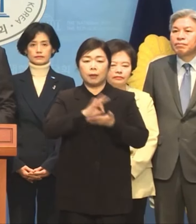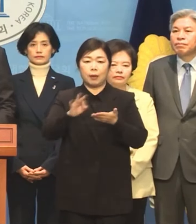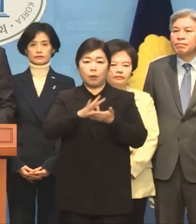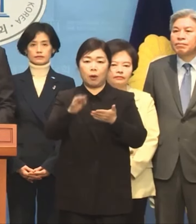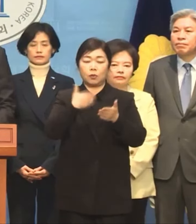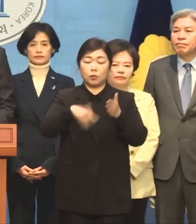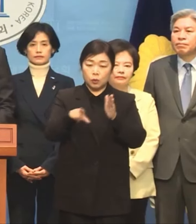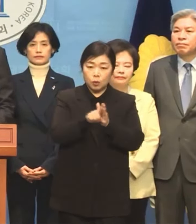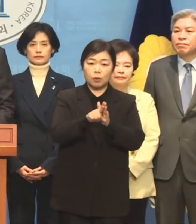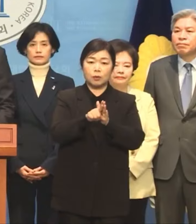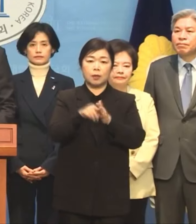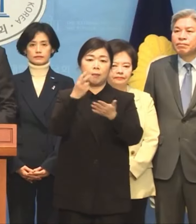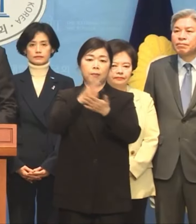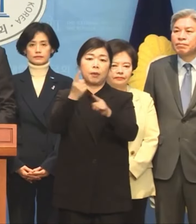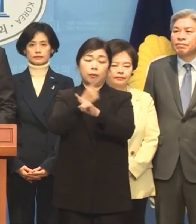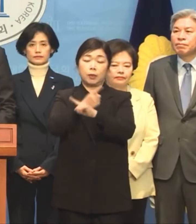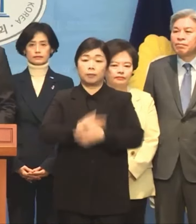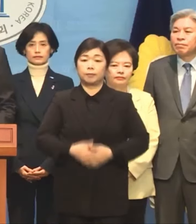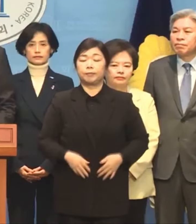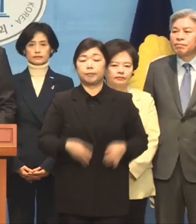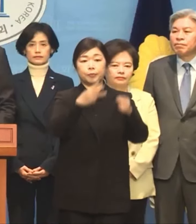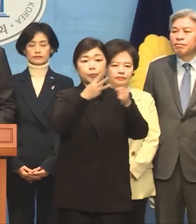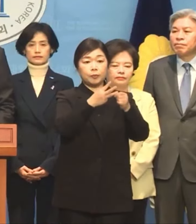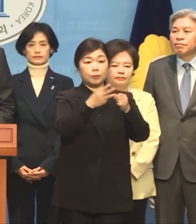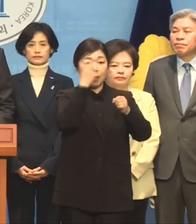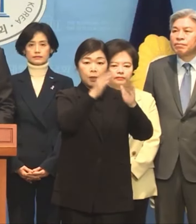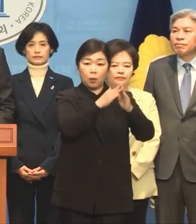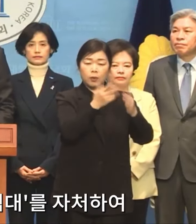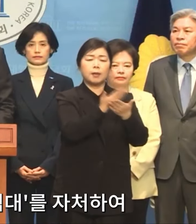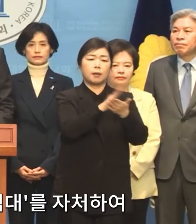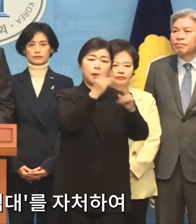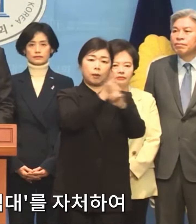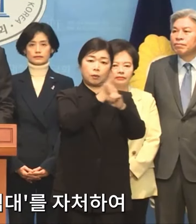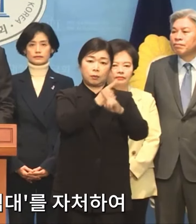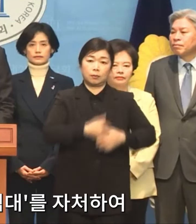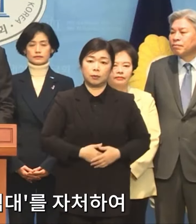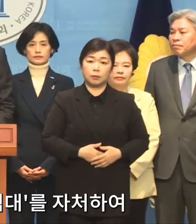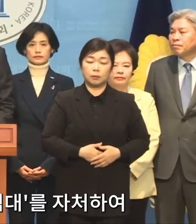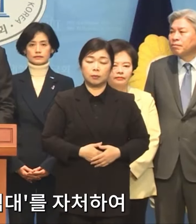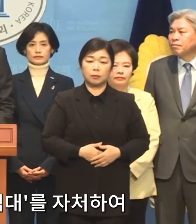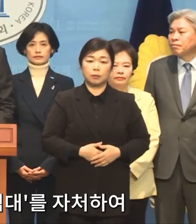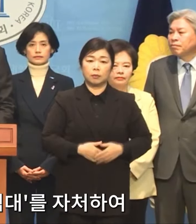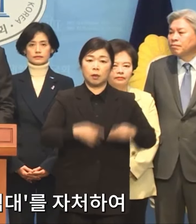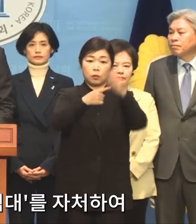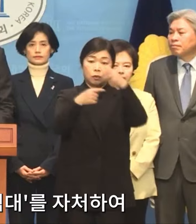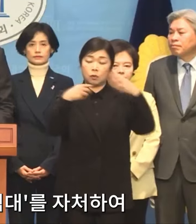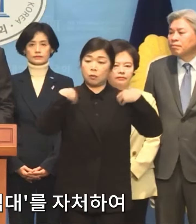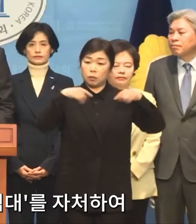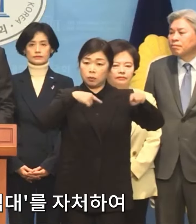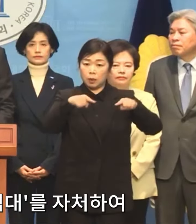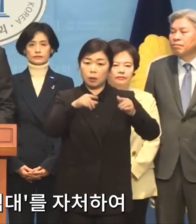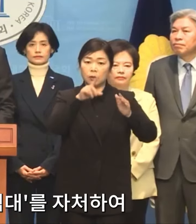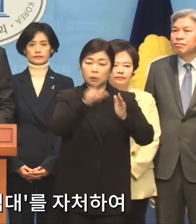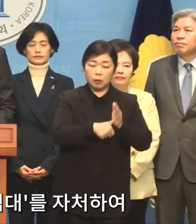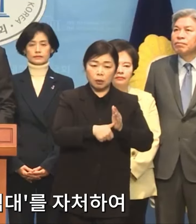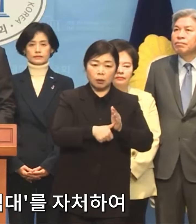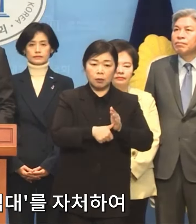마련하겠습니다 셋째 감사원 개혁입니다 윤 정권들어 정권의